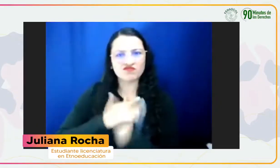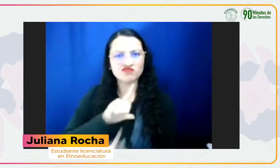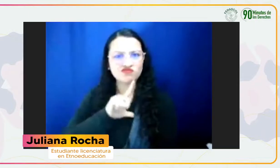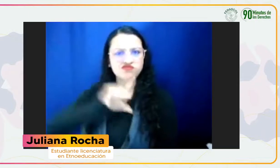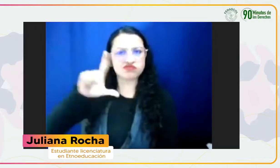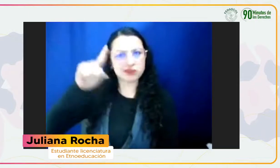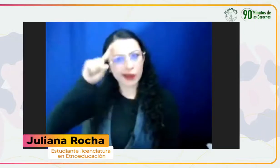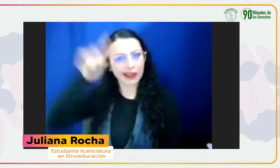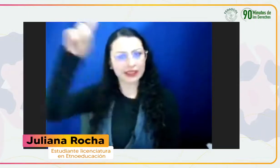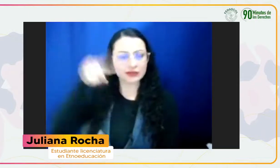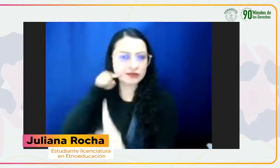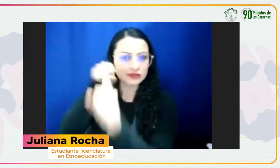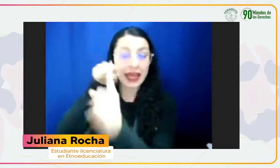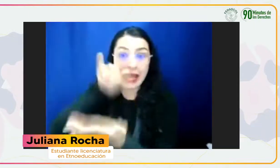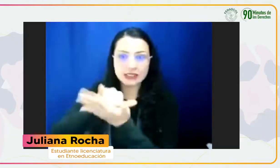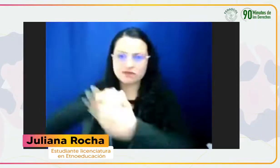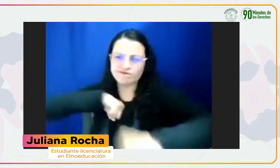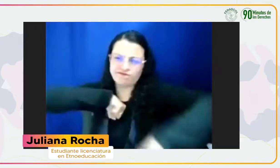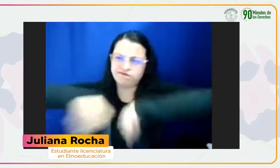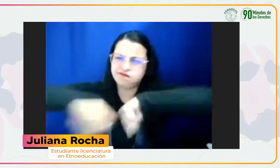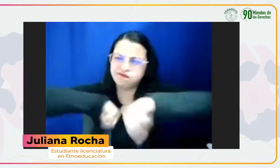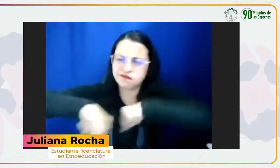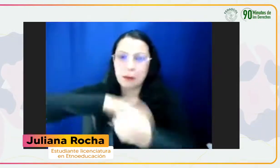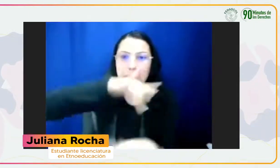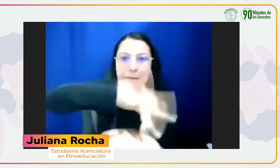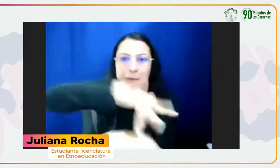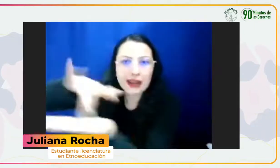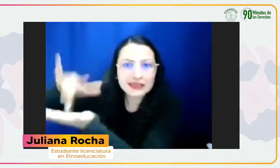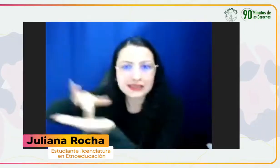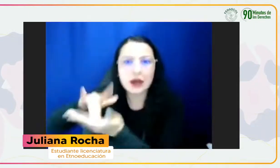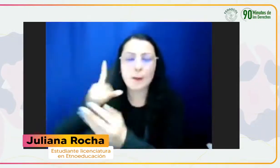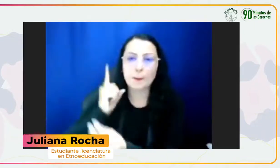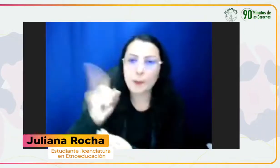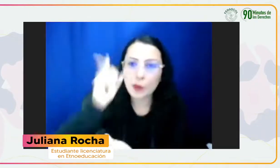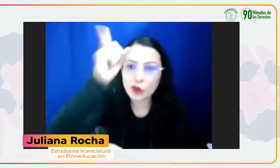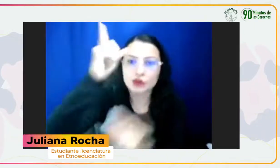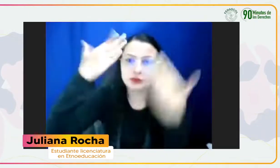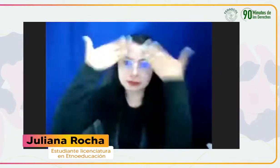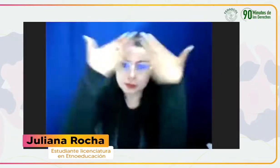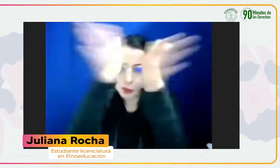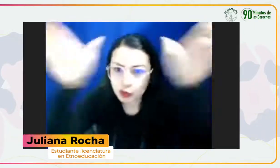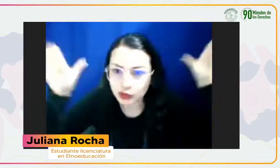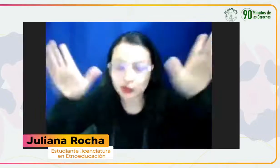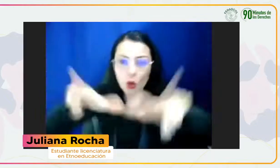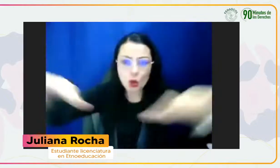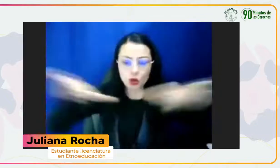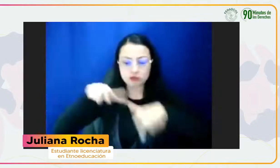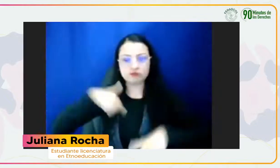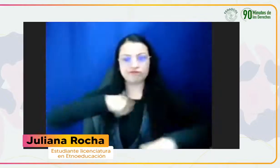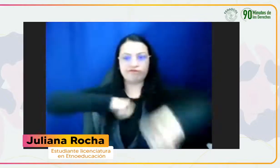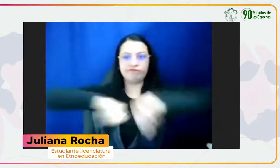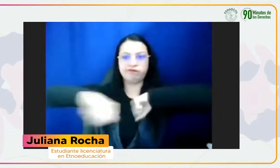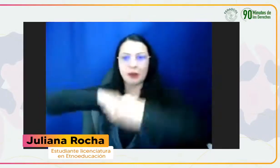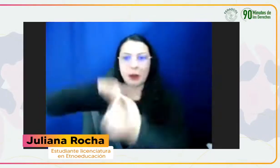También en la defensa de sus derechos, en la autoestima, para hacer esta participación, estas acciones, en la